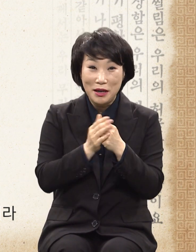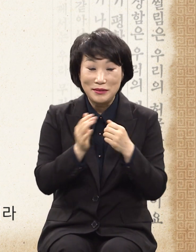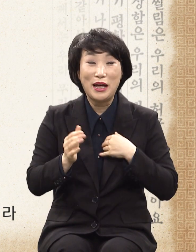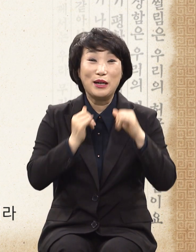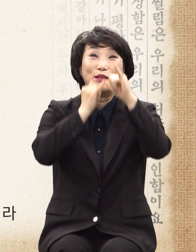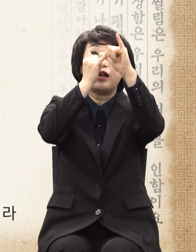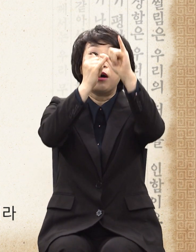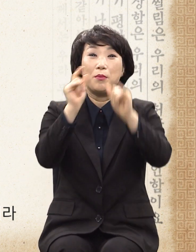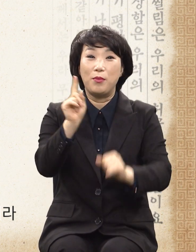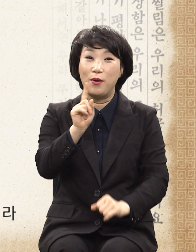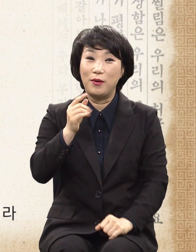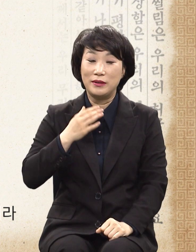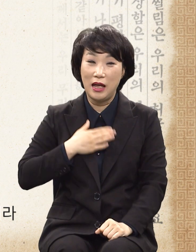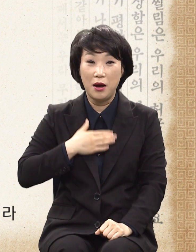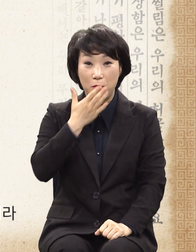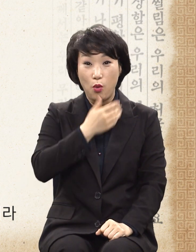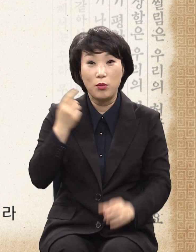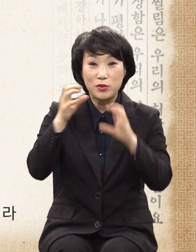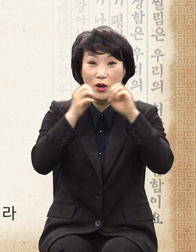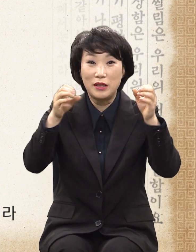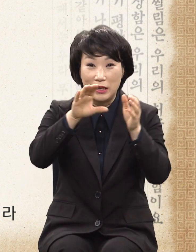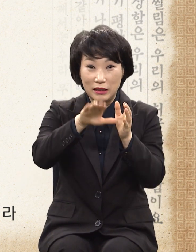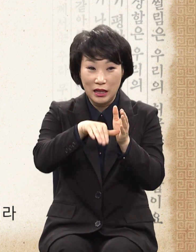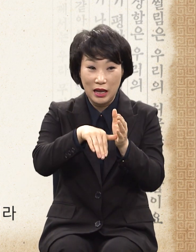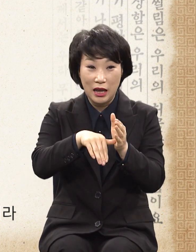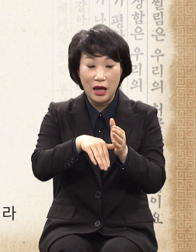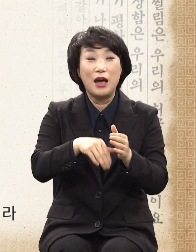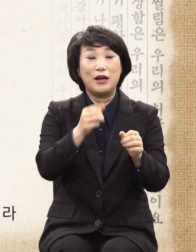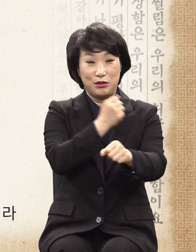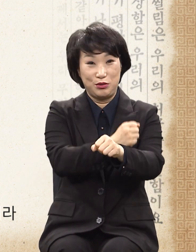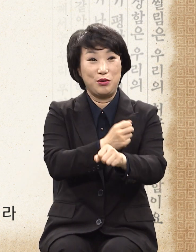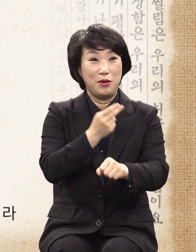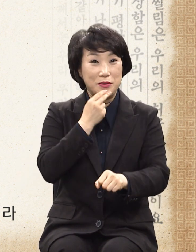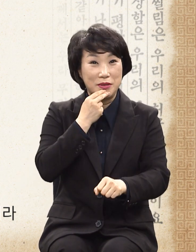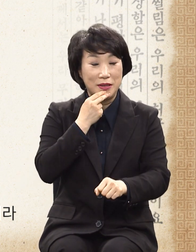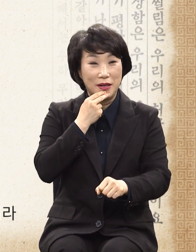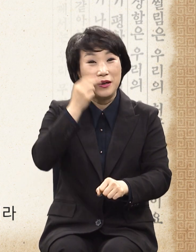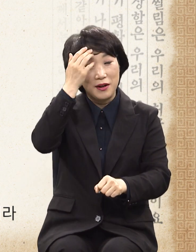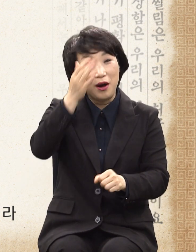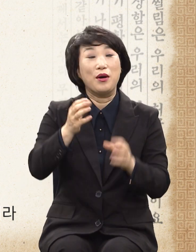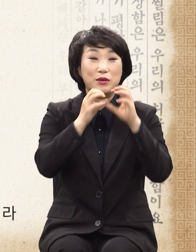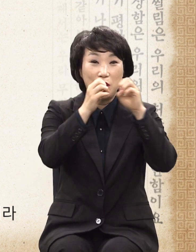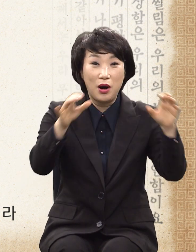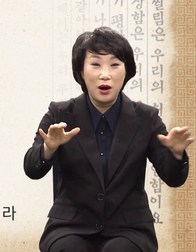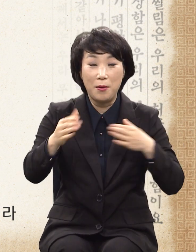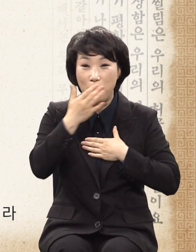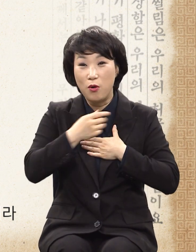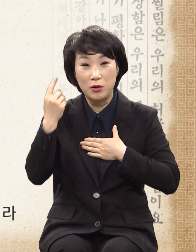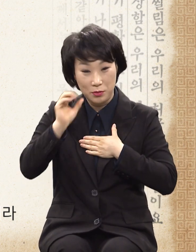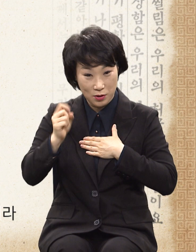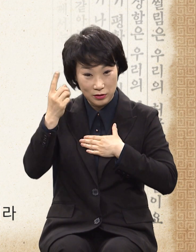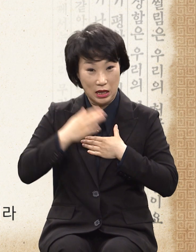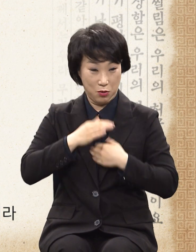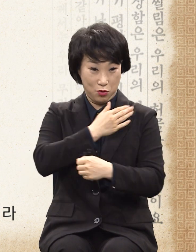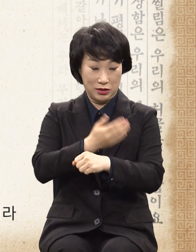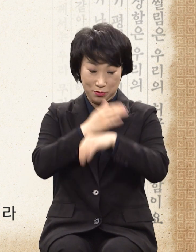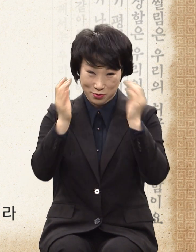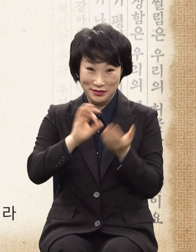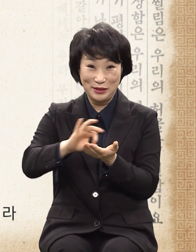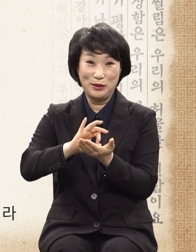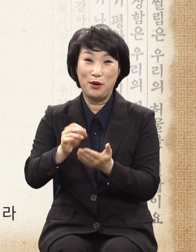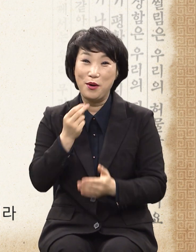상이 무엇이냐? 내가 복음을 전할 때에 값없이 전하고 복음으로 인하여 내게 있는 권을 다 쓰지